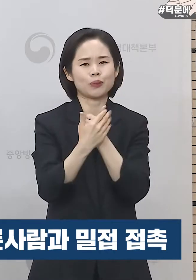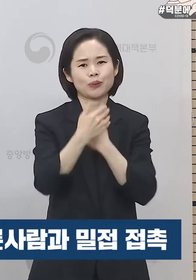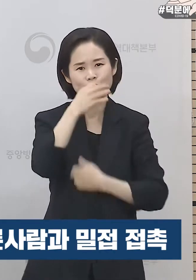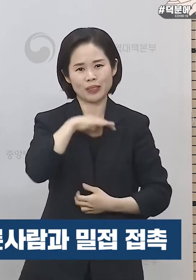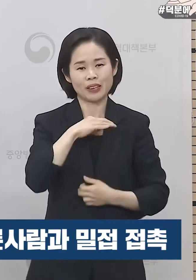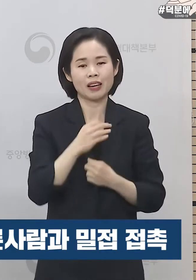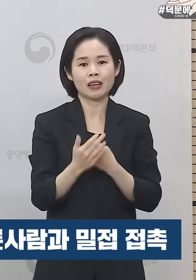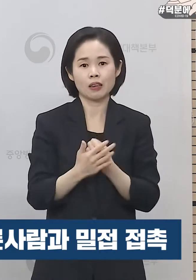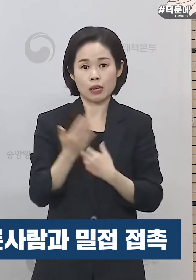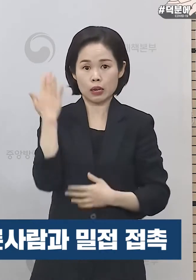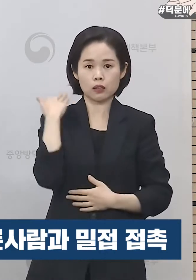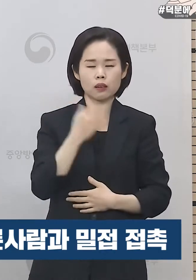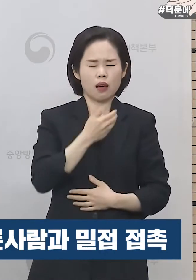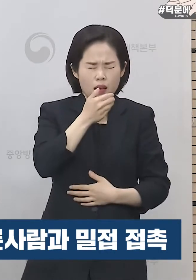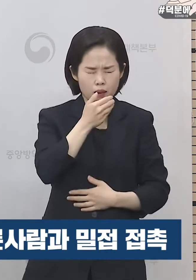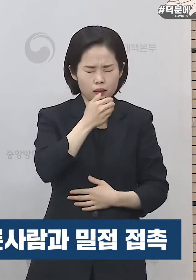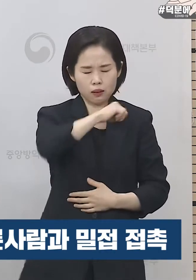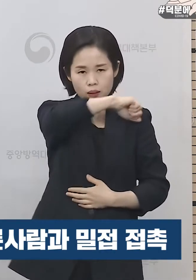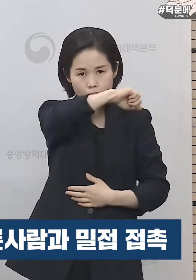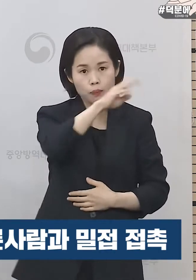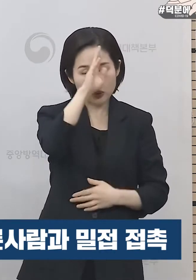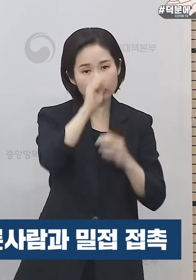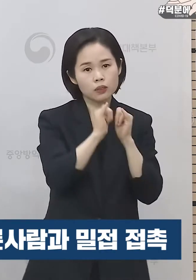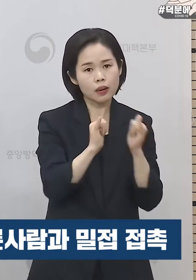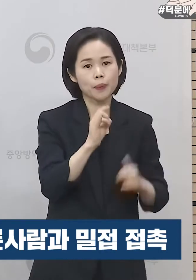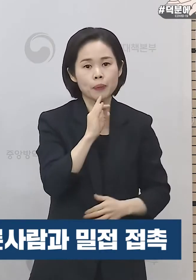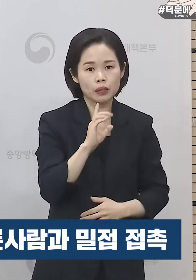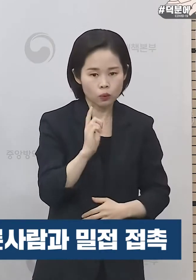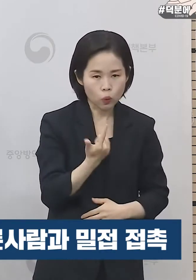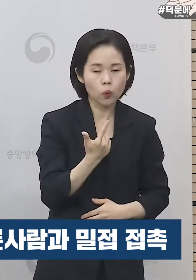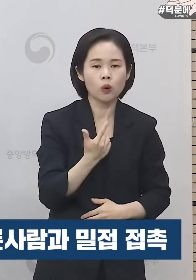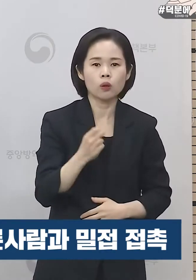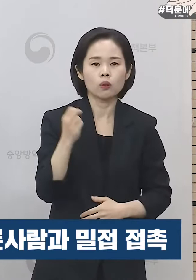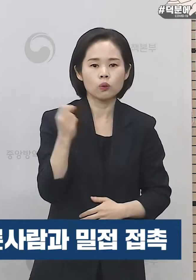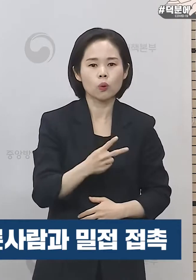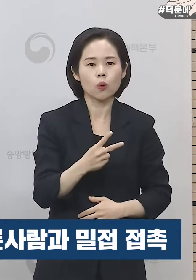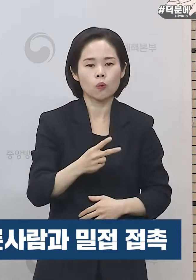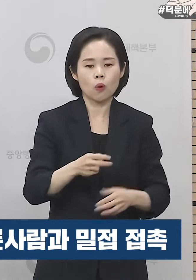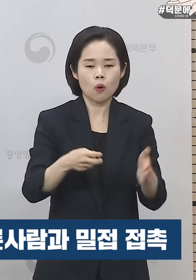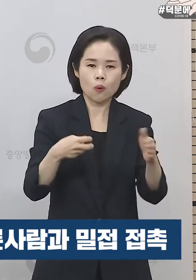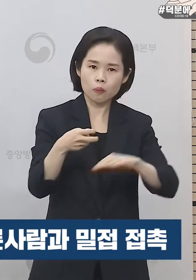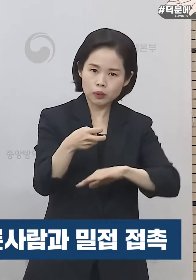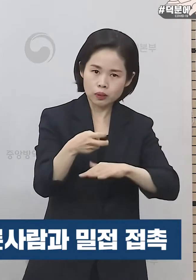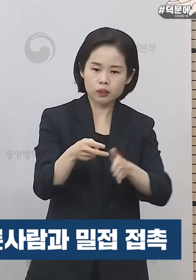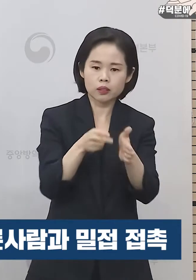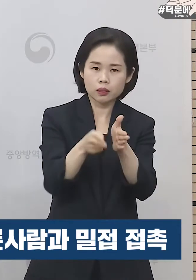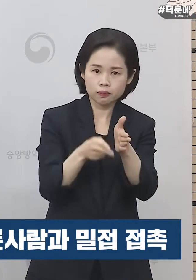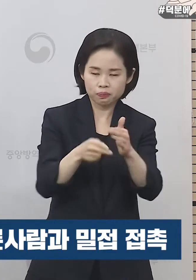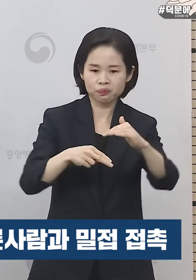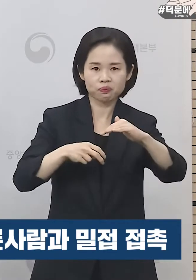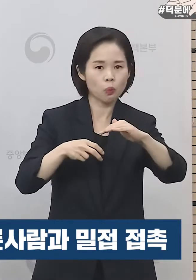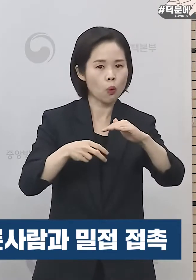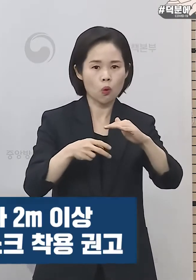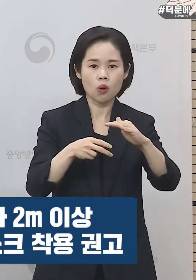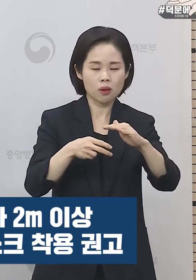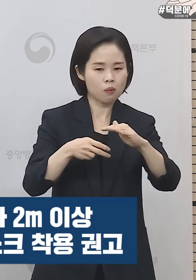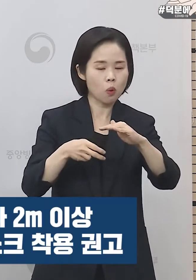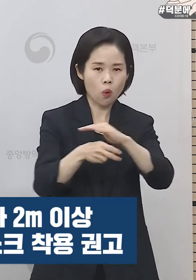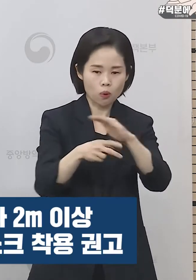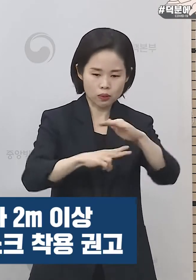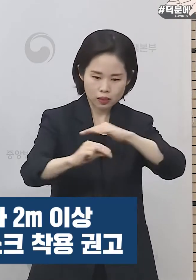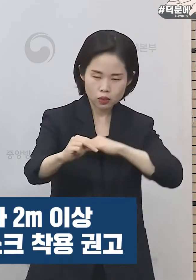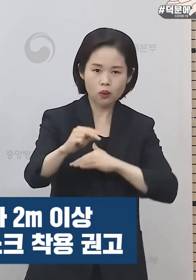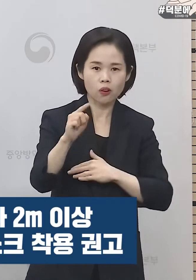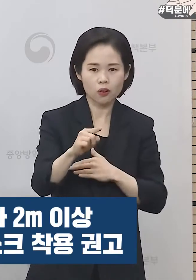뿐만이 아니라 대중교통 등 환기가 잘 되지 않는 곳에서 다른 사람과 밀접하게 접촉하는 경우